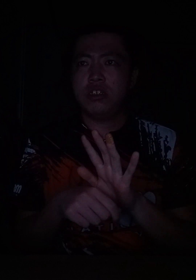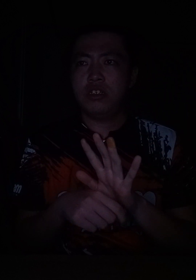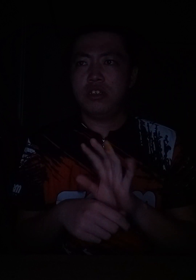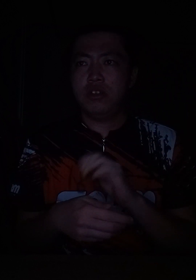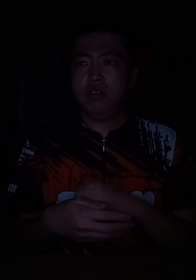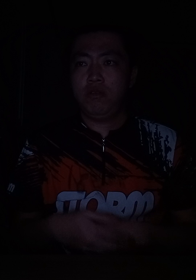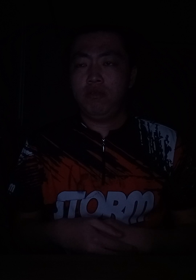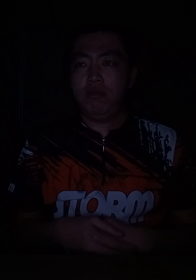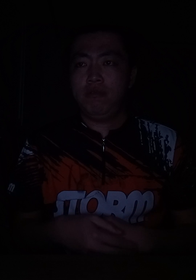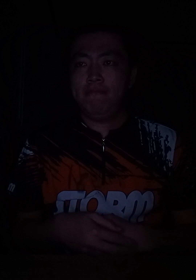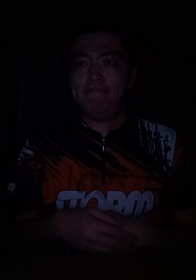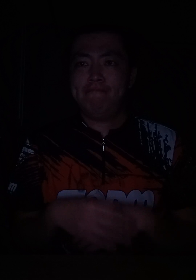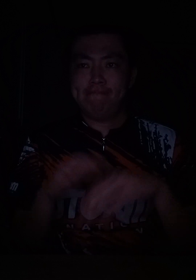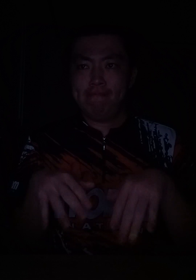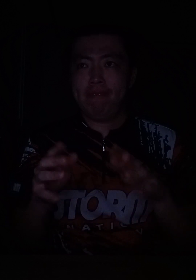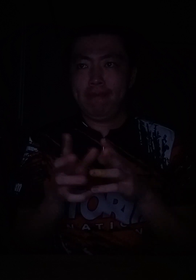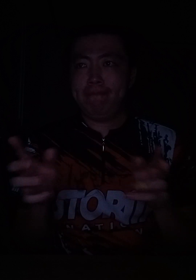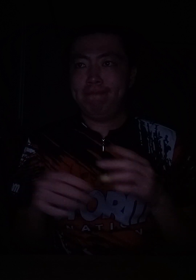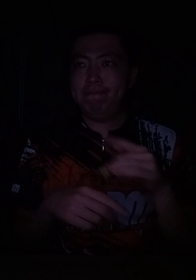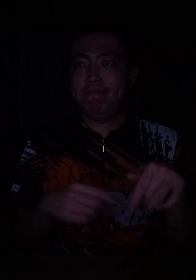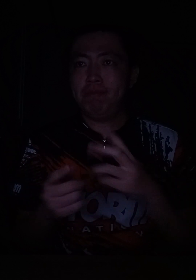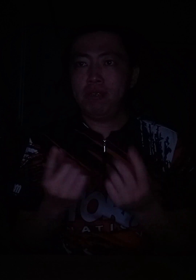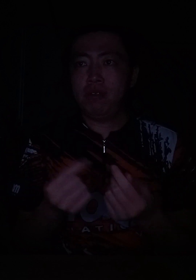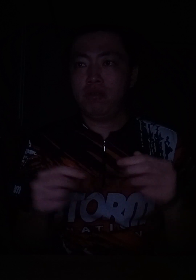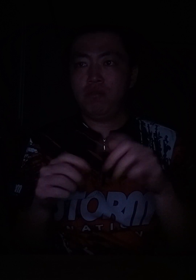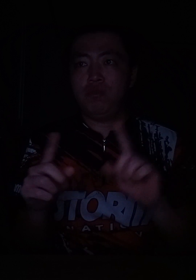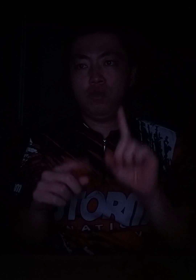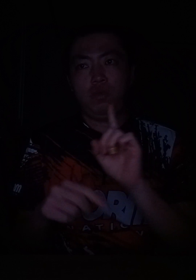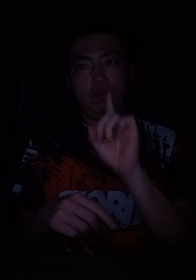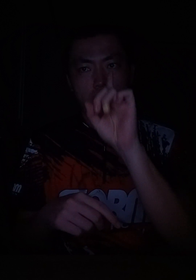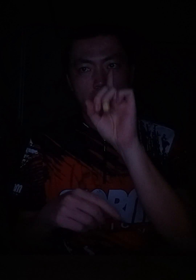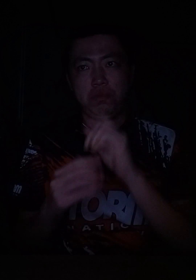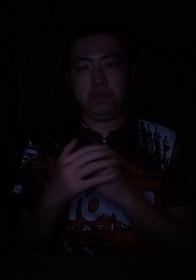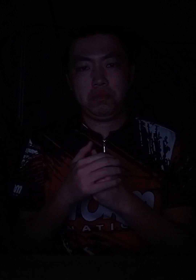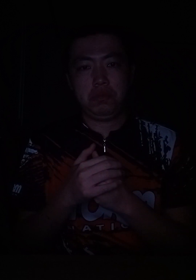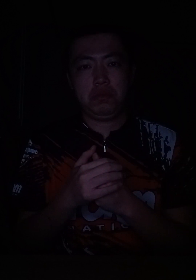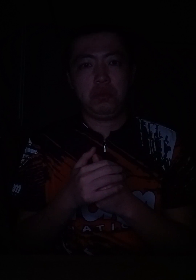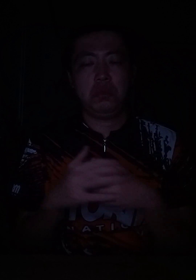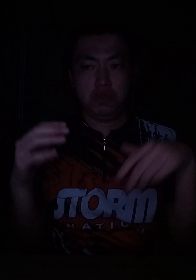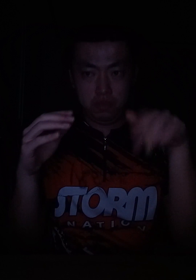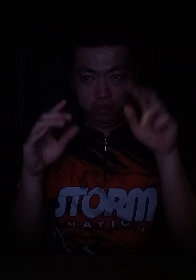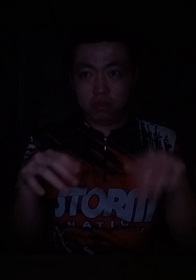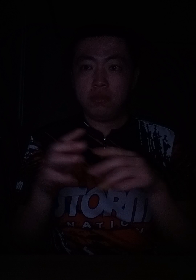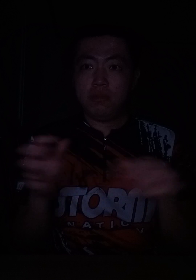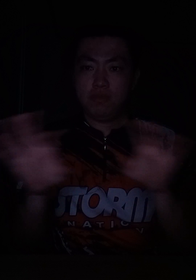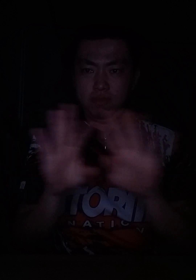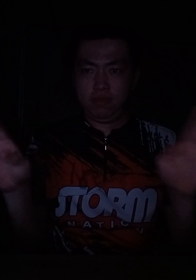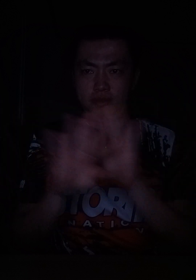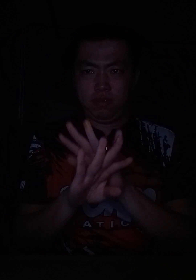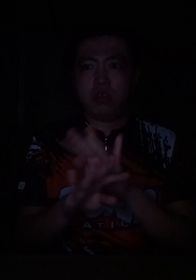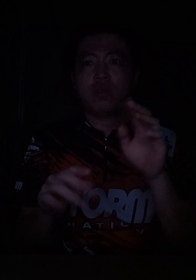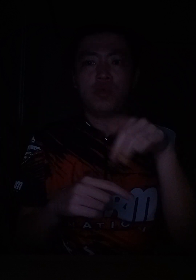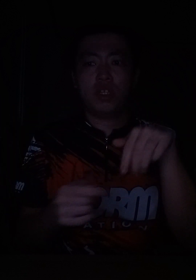느껴지더라고요. 승강기는 문이 열린 채 계속 위로 올라갔습니다. 이렇게 문이 안 닫혔는데도